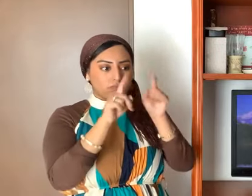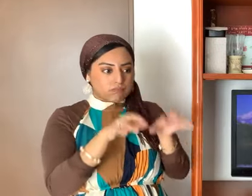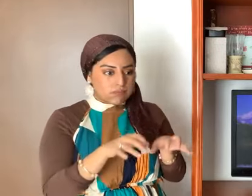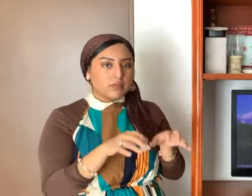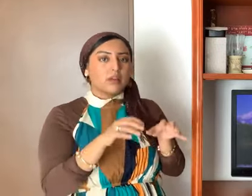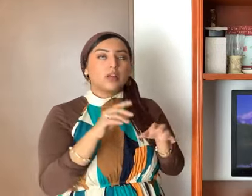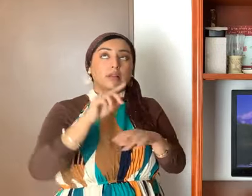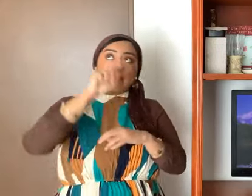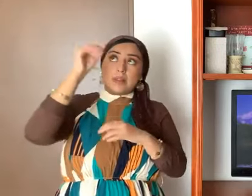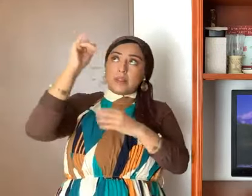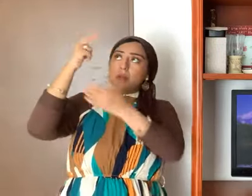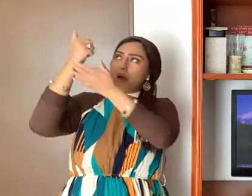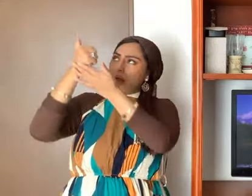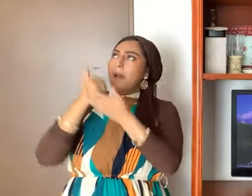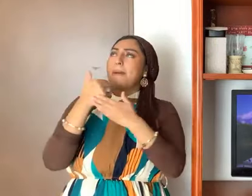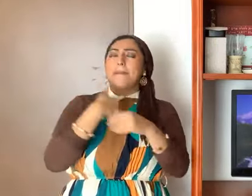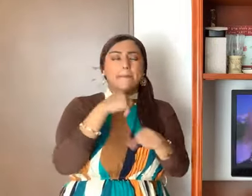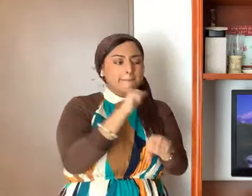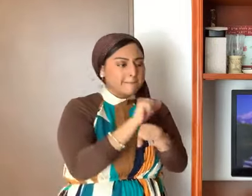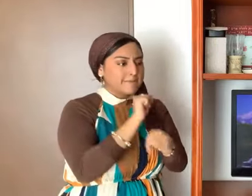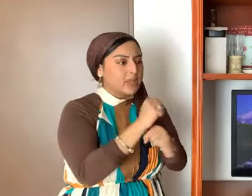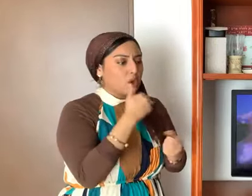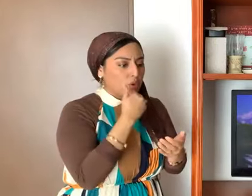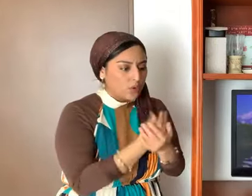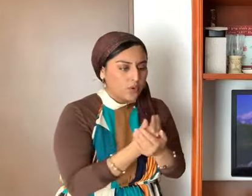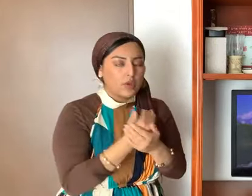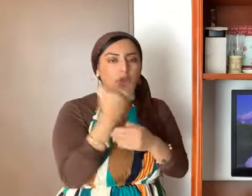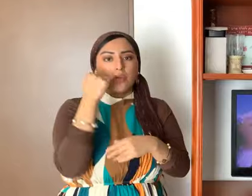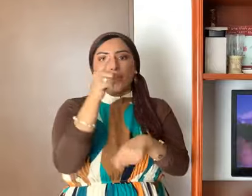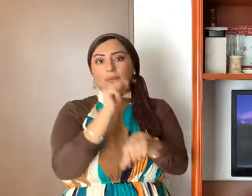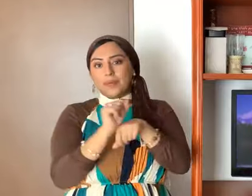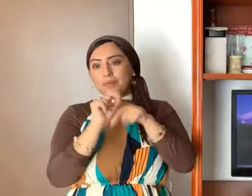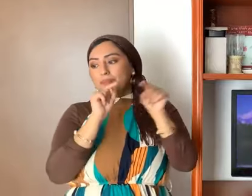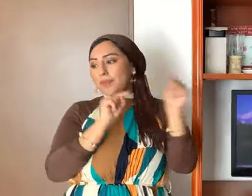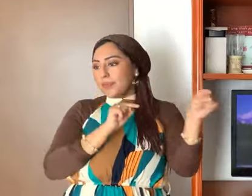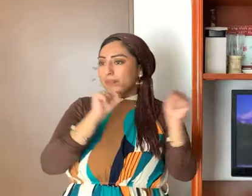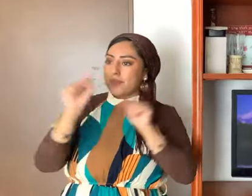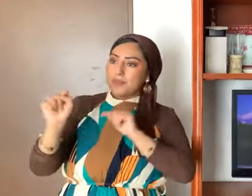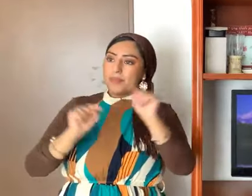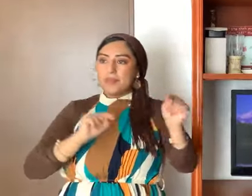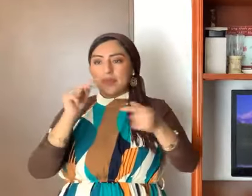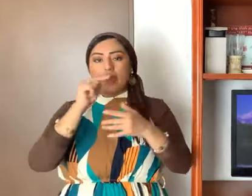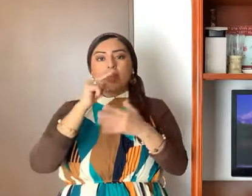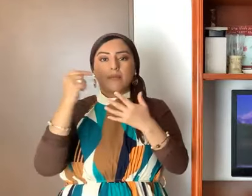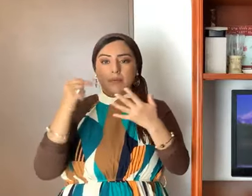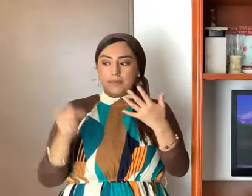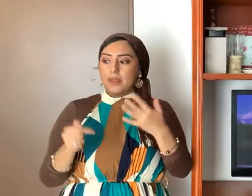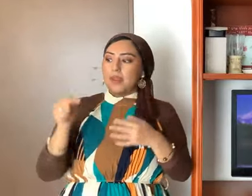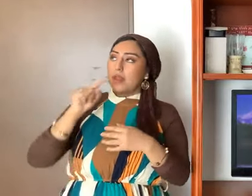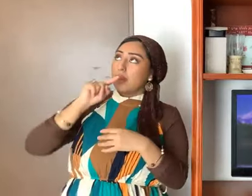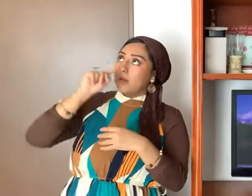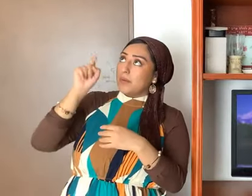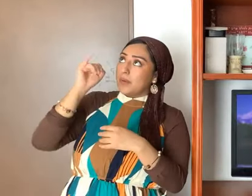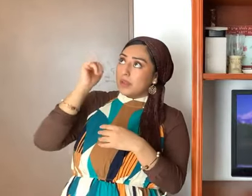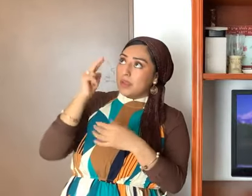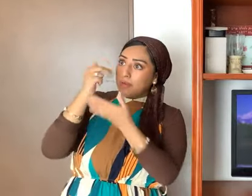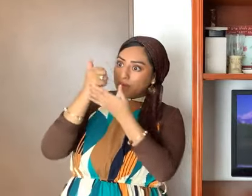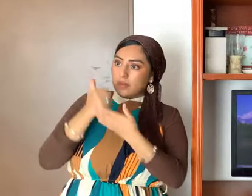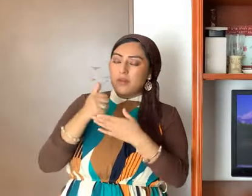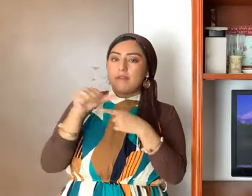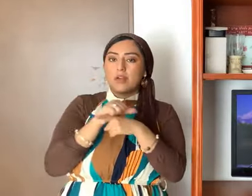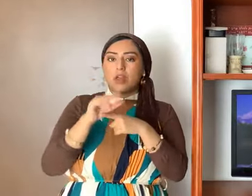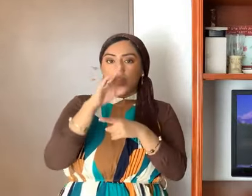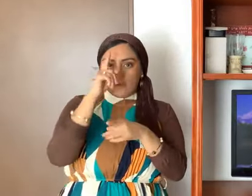Eterno que te ayude a hacer bien ese programa. Si tú eres esto, si tú eres lo otro, si tú eres aquello, pídele al Eterno y ejercitarás